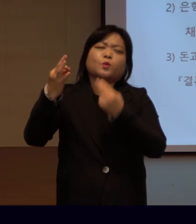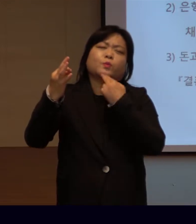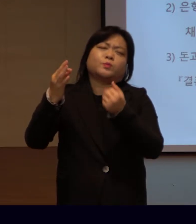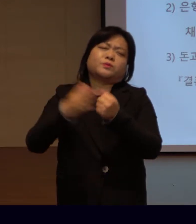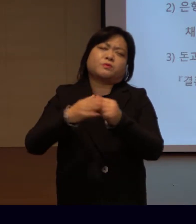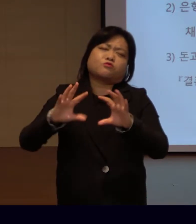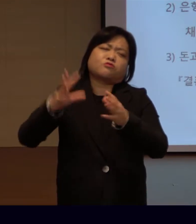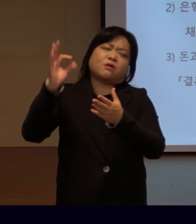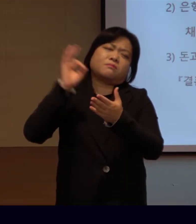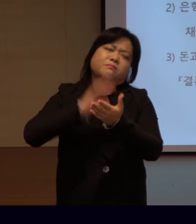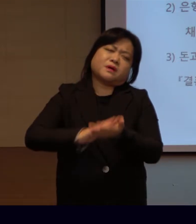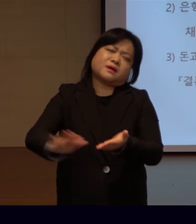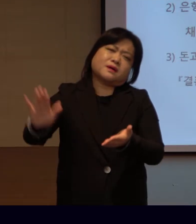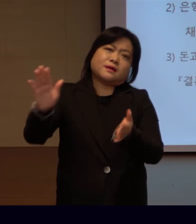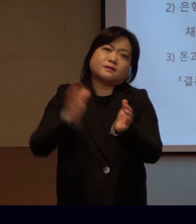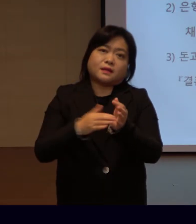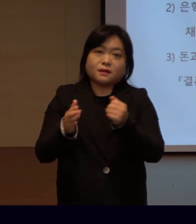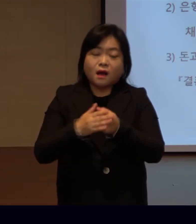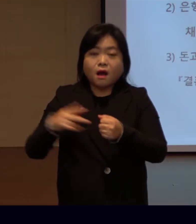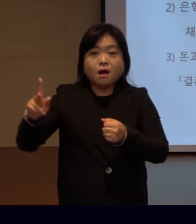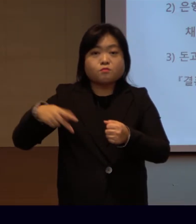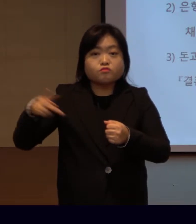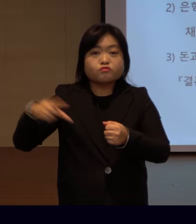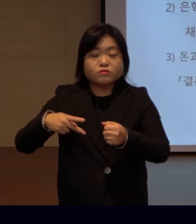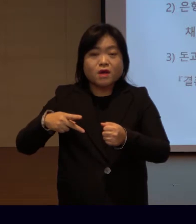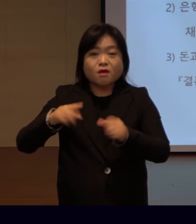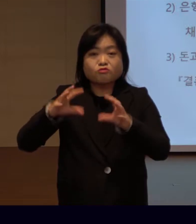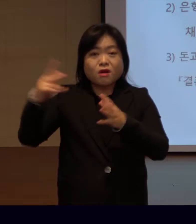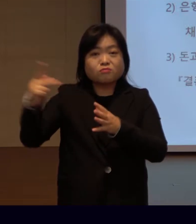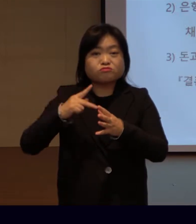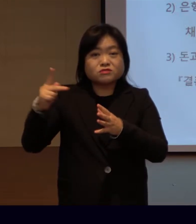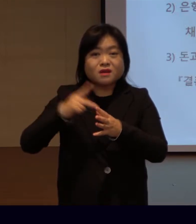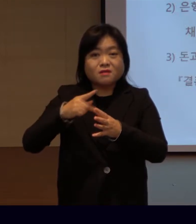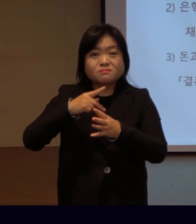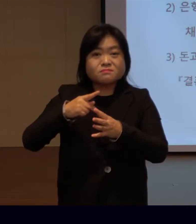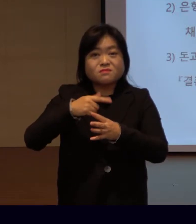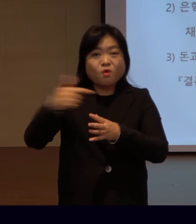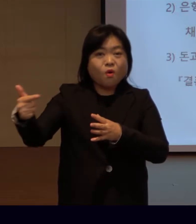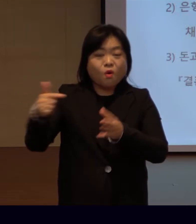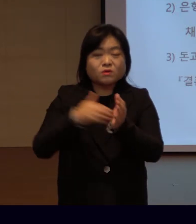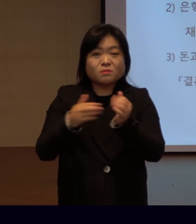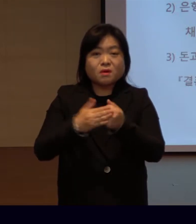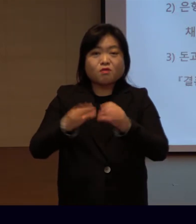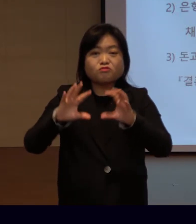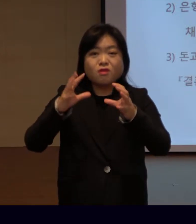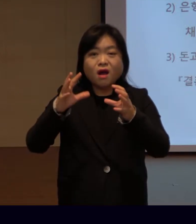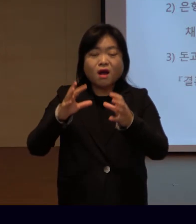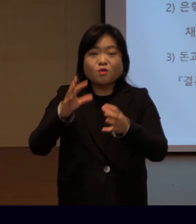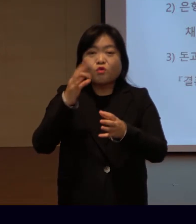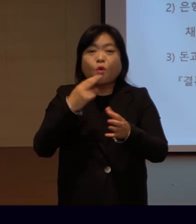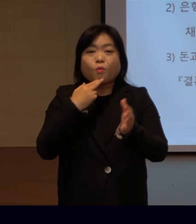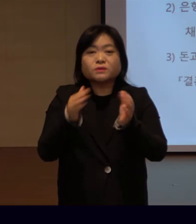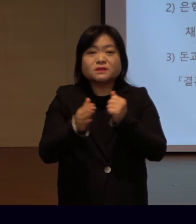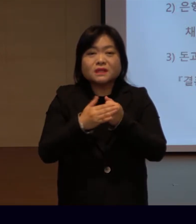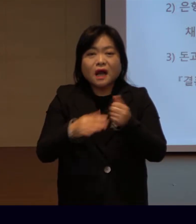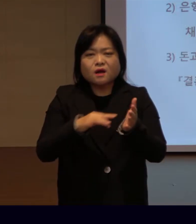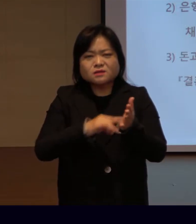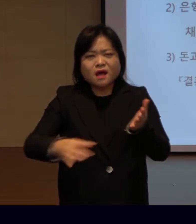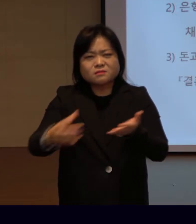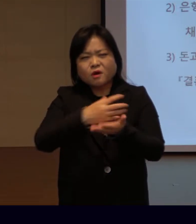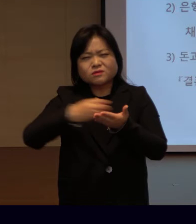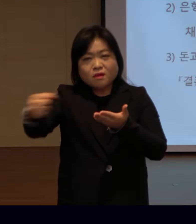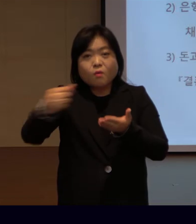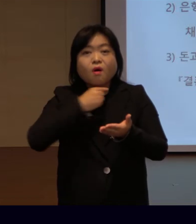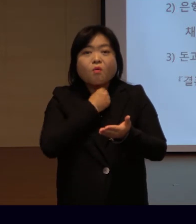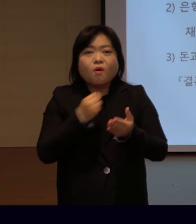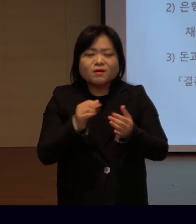국가 부채가 많아지면은 정말 먹고 살기가 힘들어지면, 국가에서는 돈이 없으니까 세금만 걷어내려고 하고, 사람들은 돈이